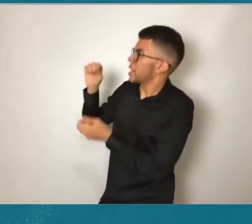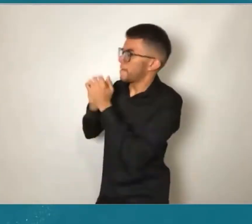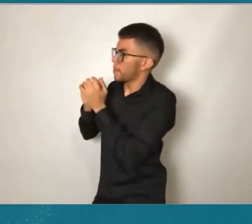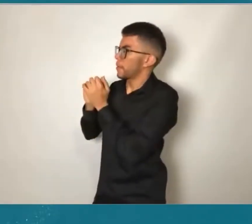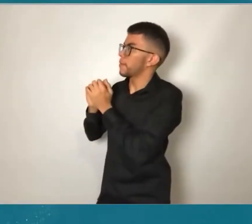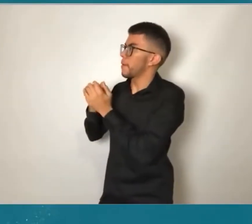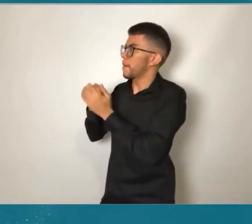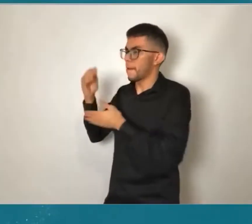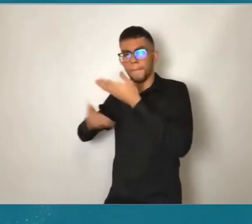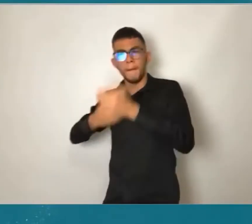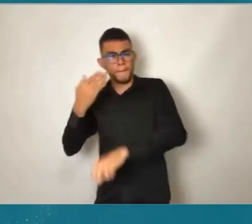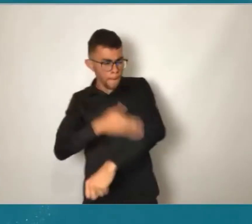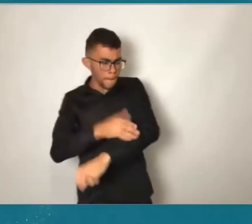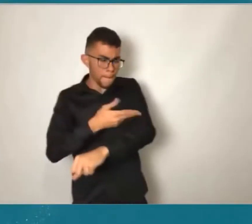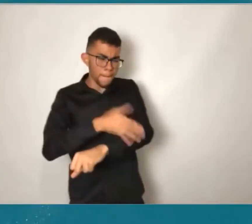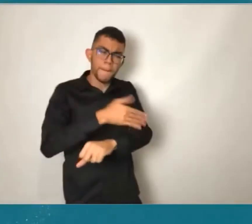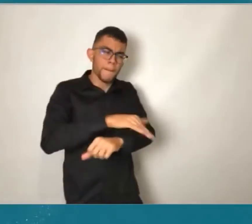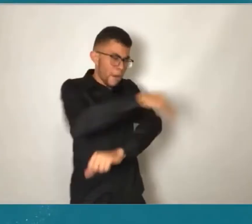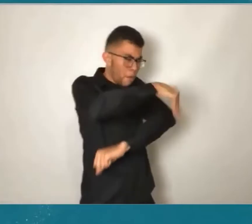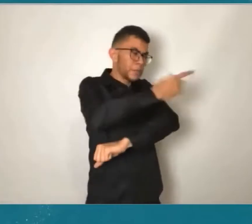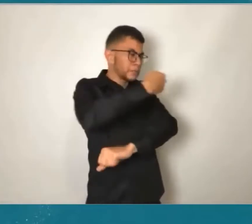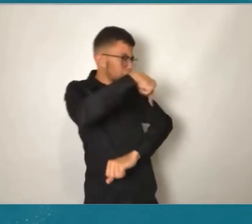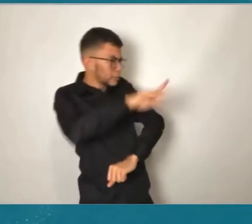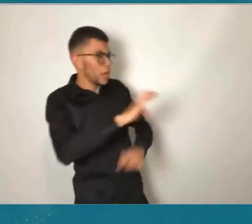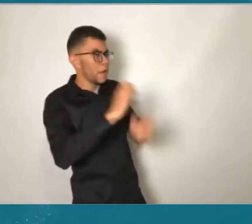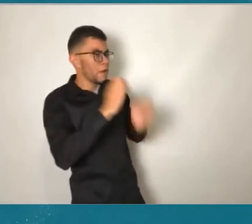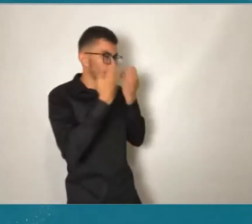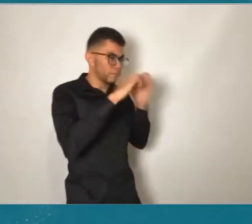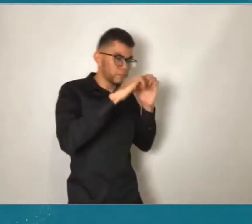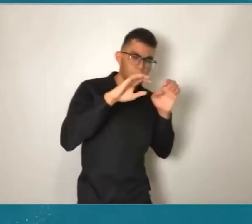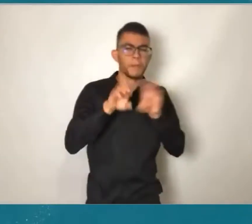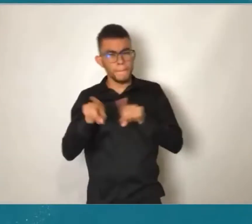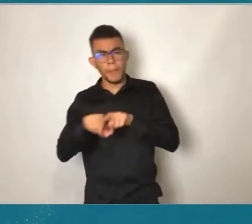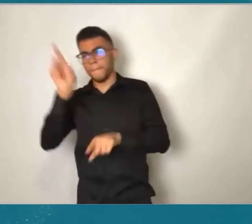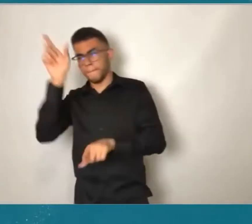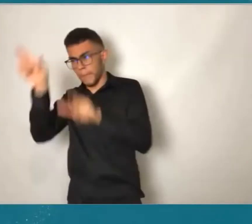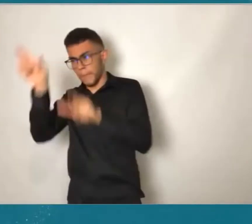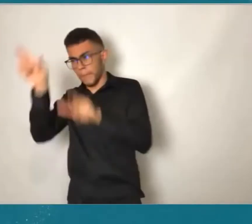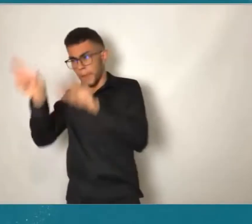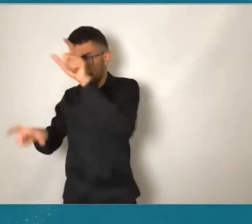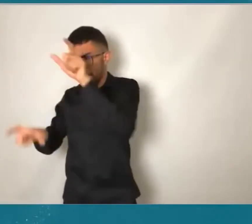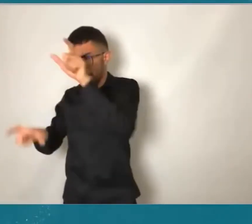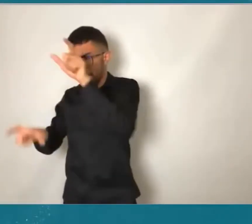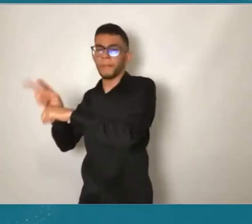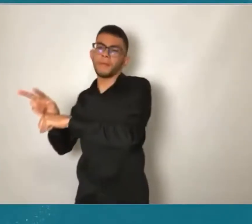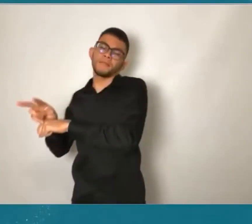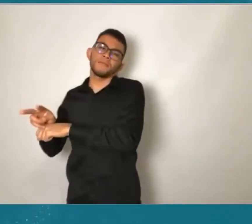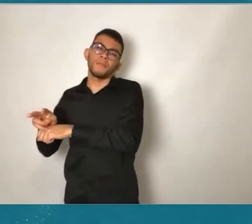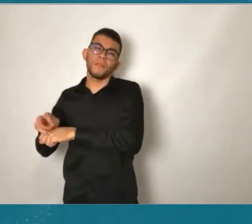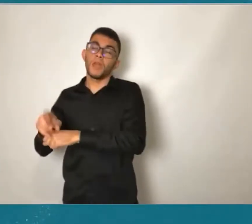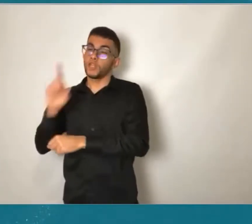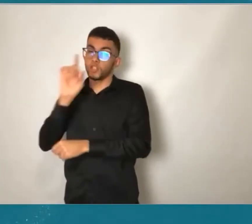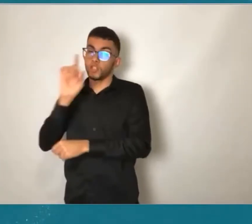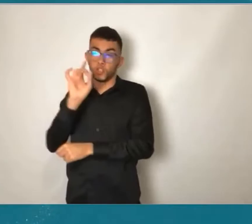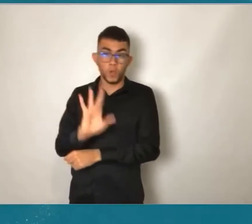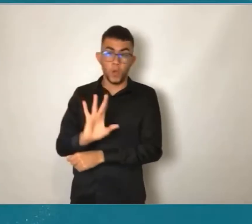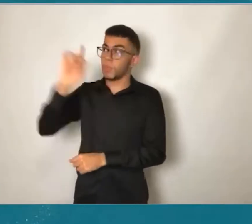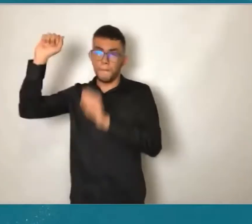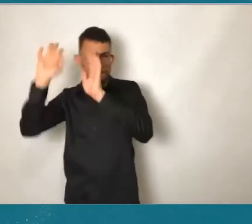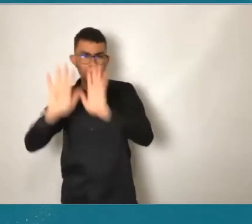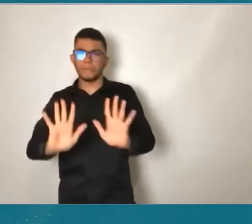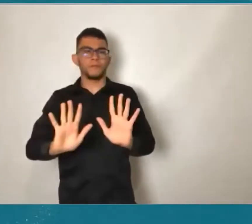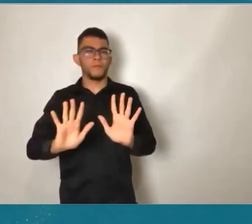Passe a você, disse, e você não tem marido, não tem, né? Não, você nunca coabitou, né, com